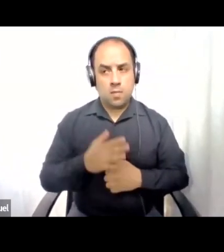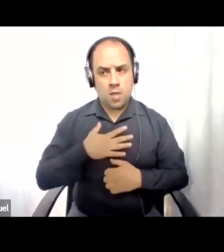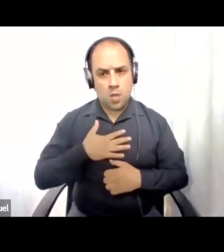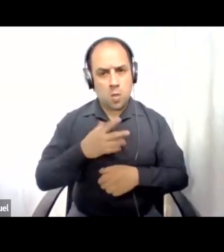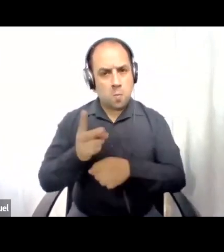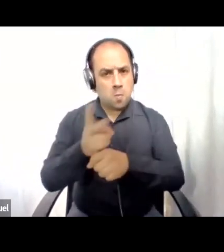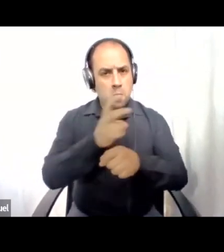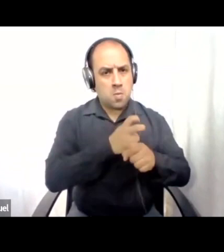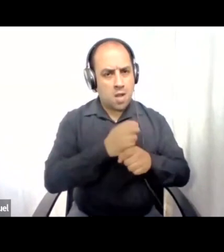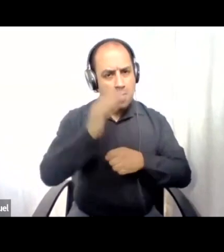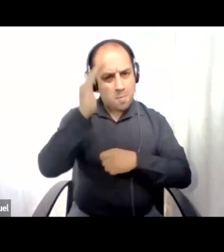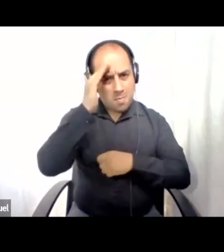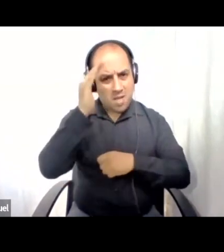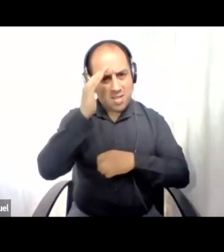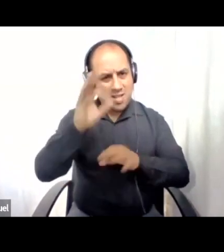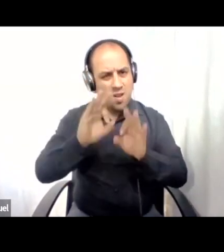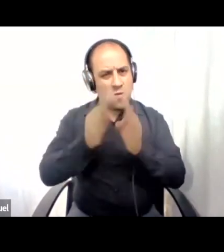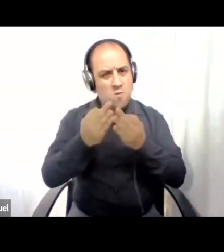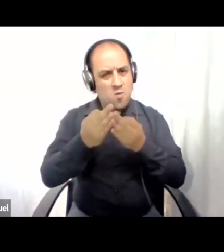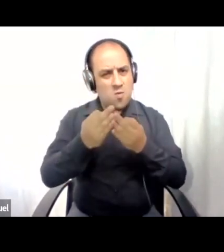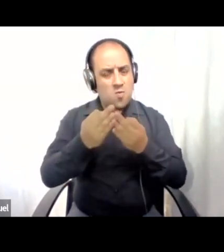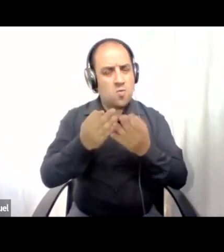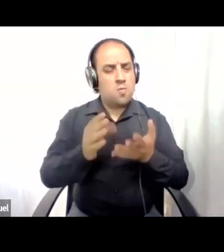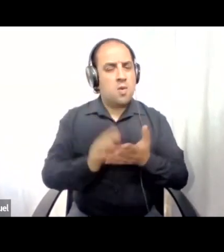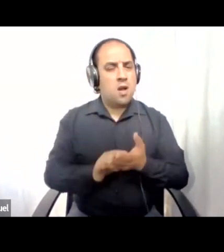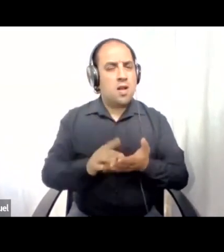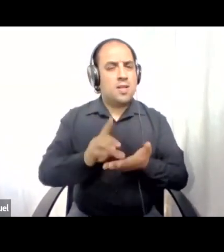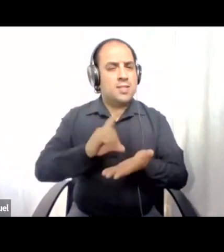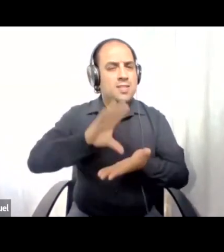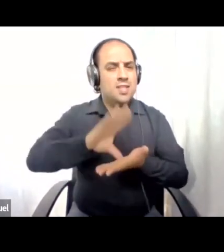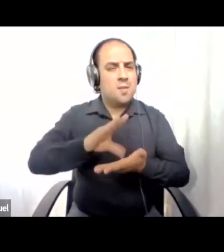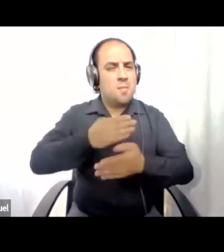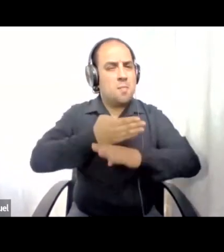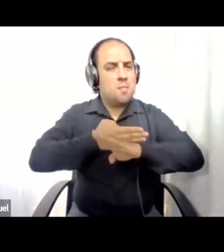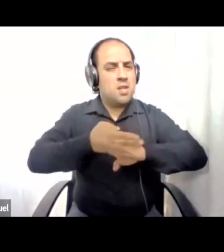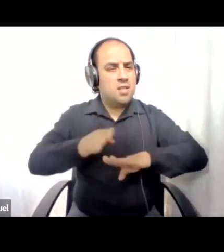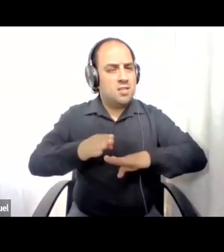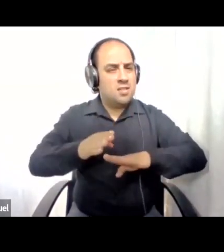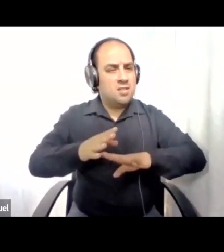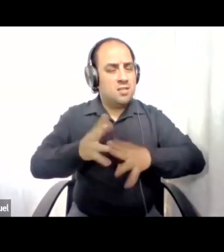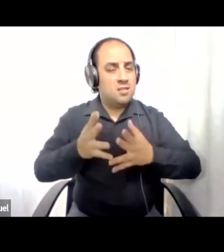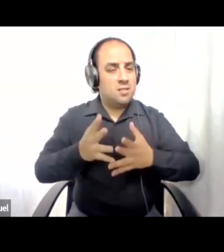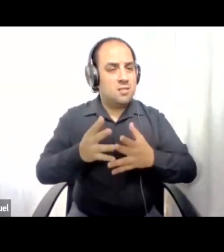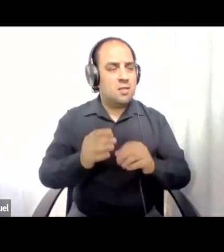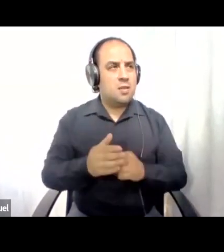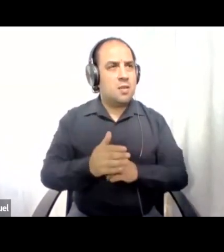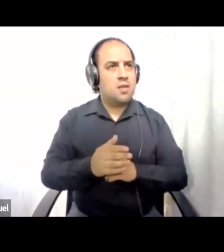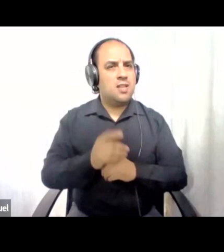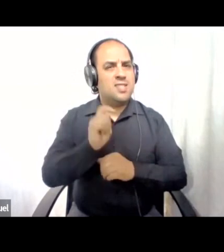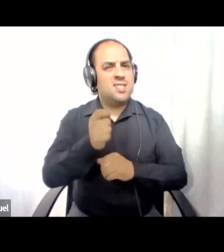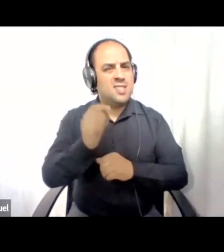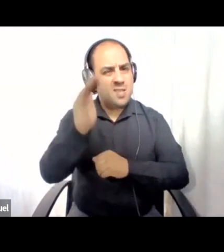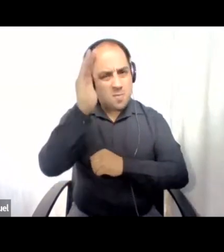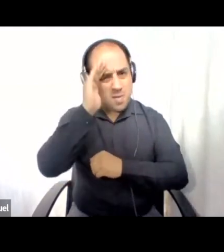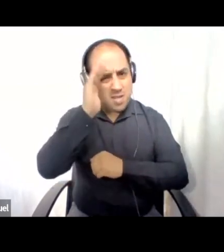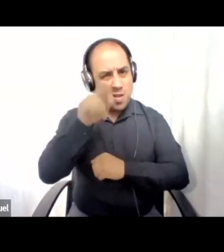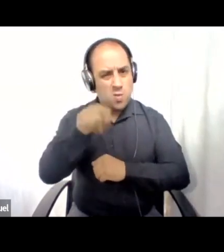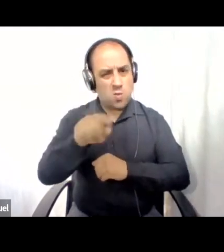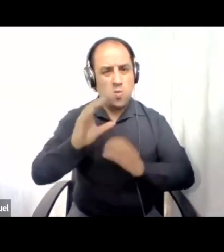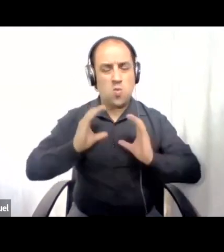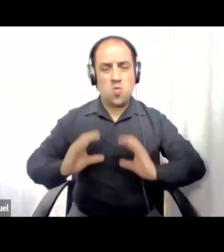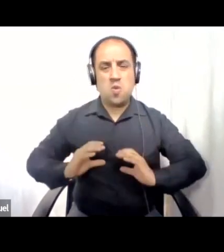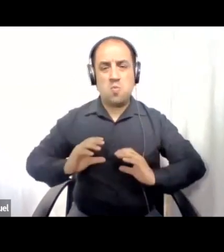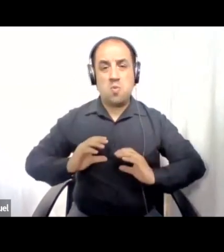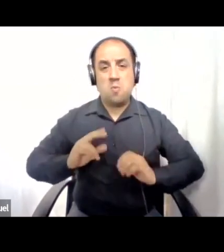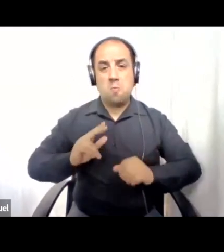la blanquitud desde la clave disca, es pensar cómo es que, aunque no tengas un cuerpo normativo,